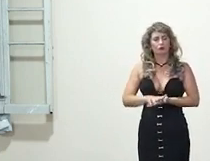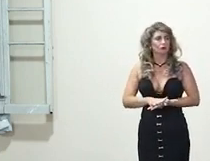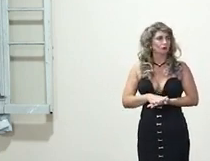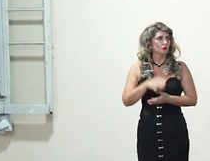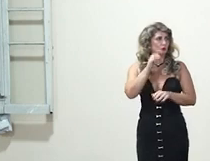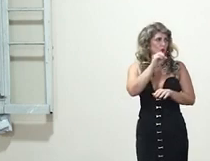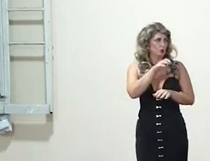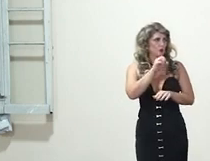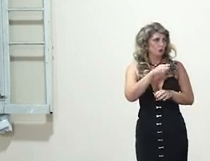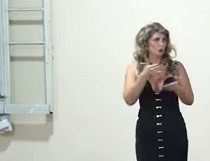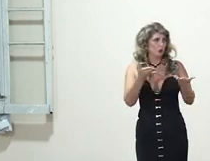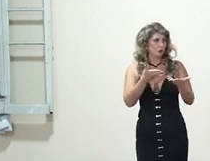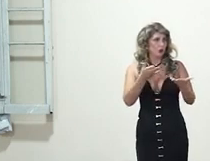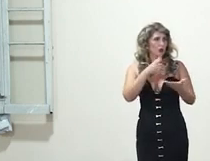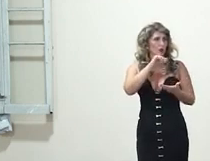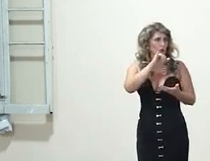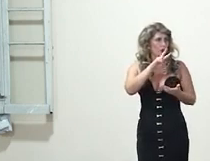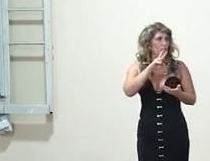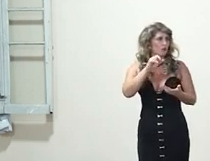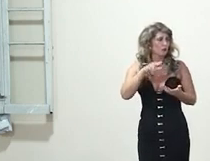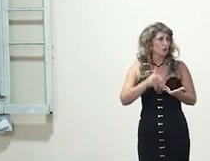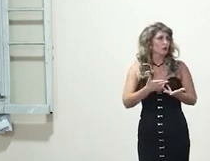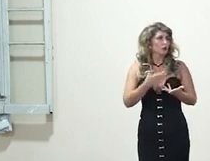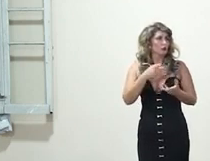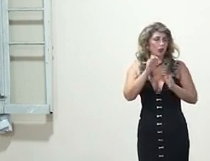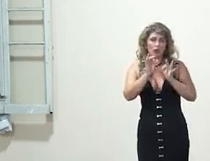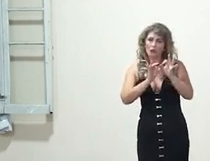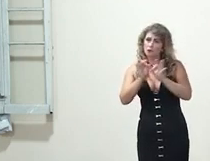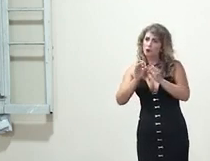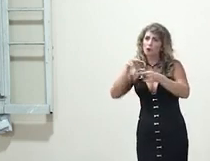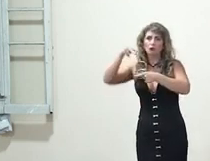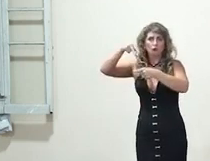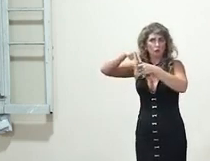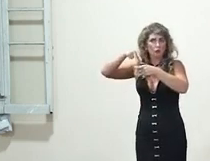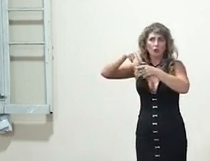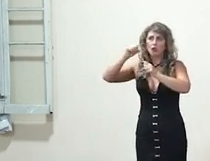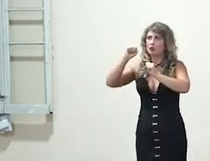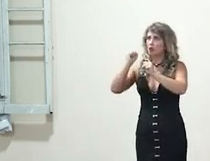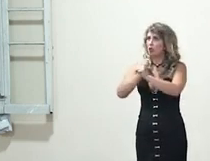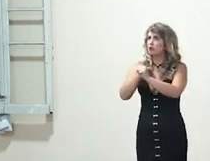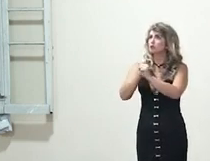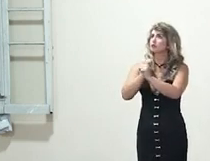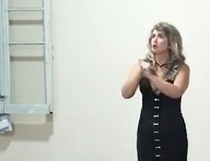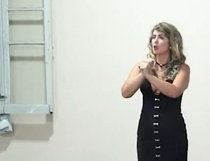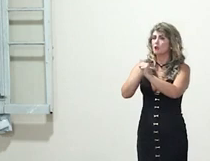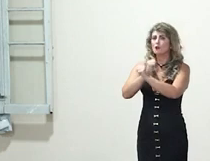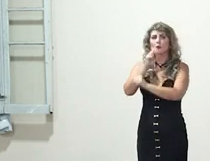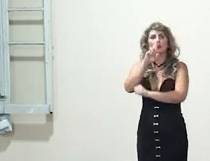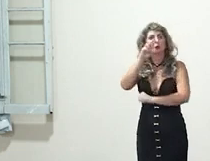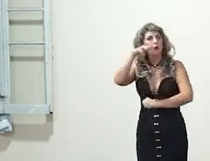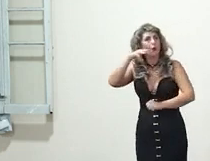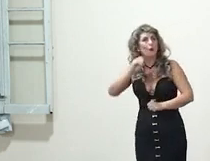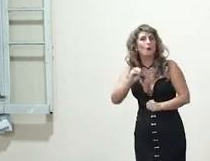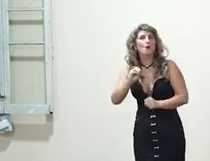agora com o Ivanzinho, Antonino está reformando os casarões. Eles conseguiram com a Rumo, mais ou menos